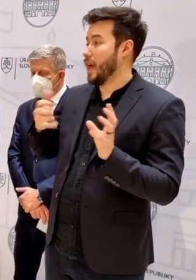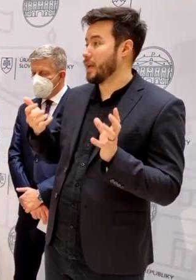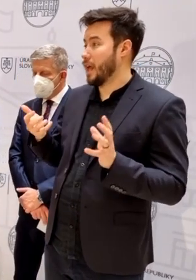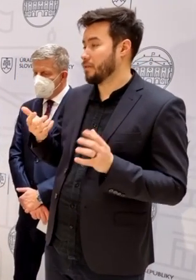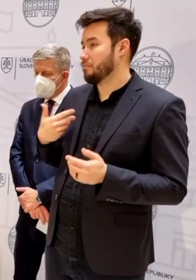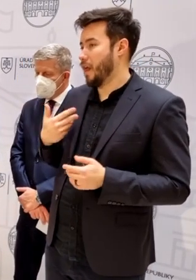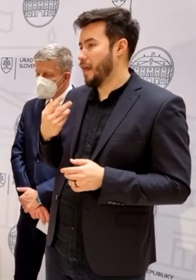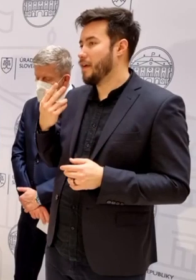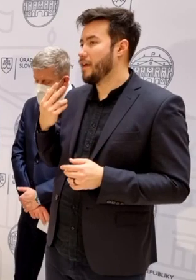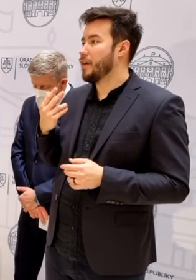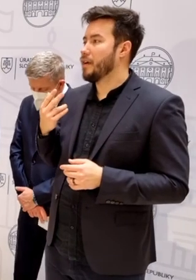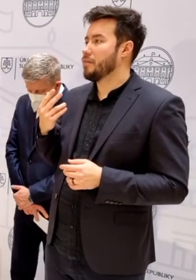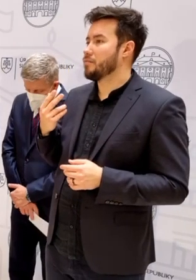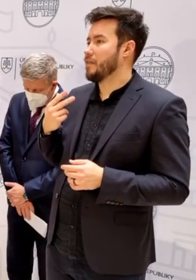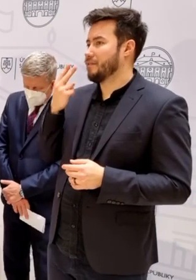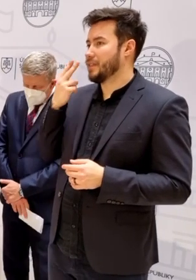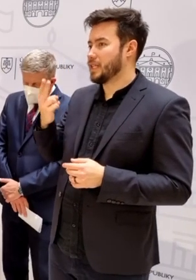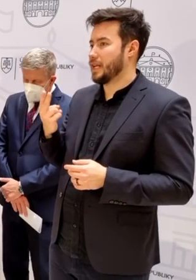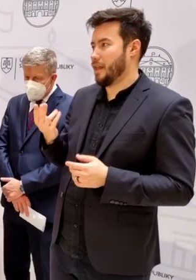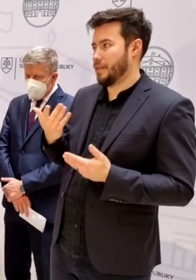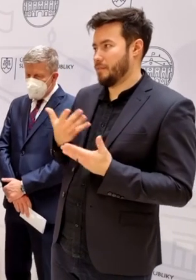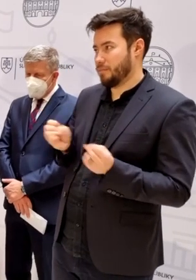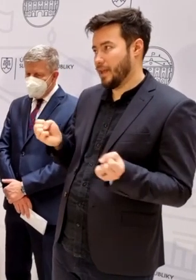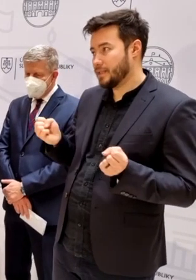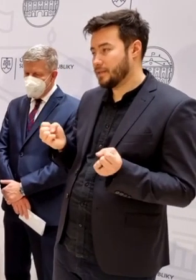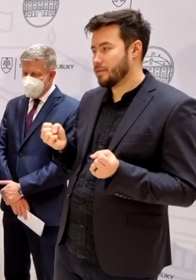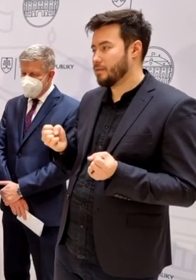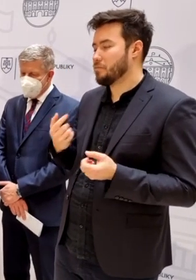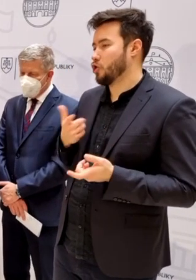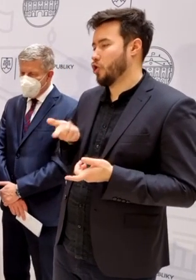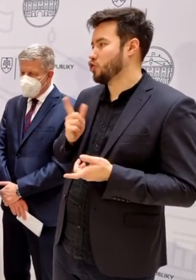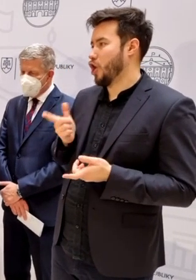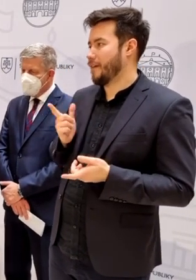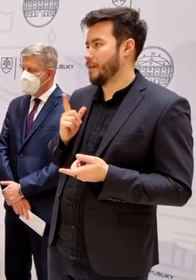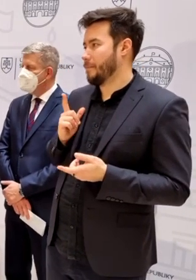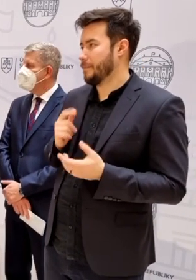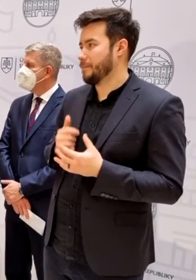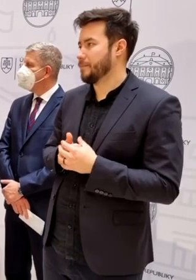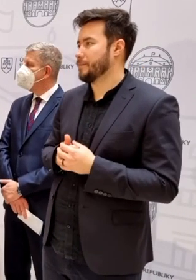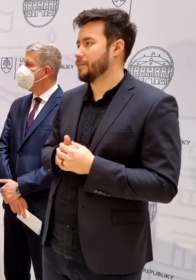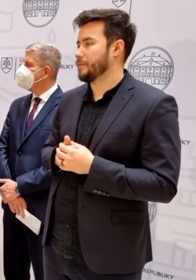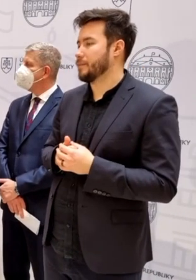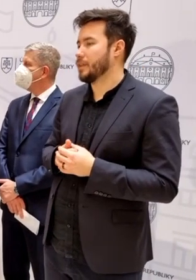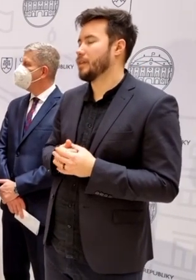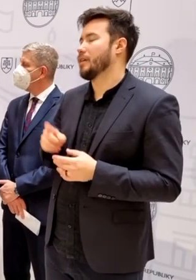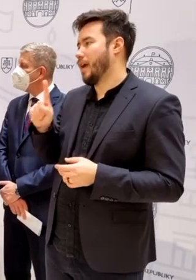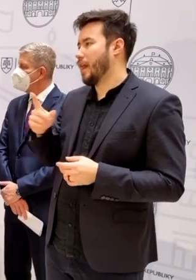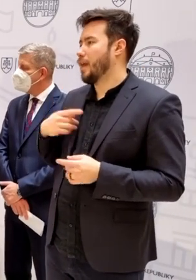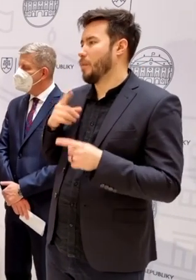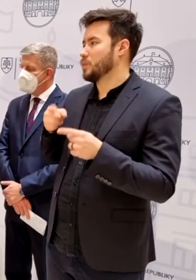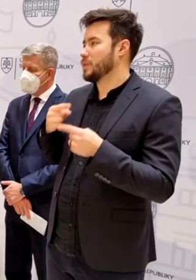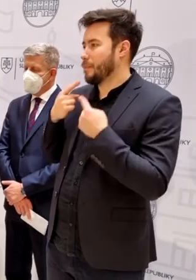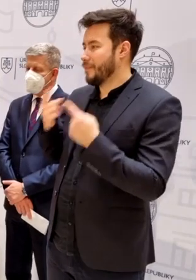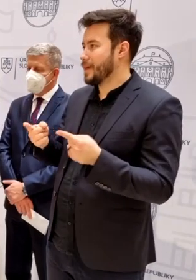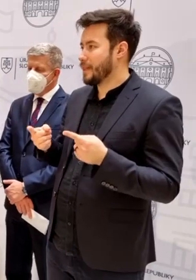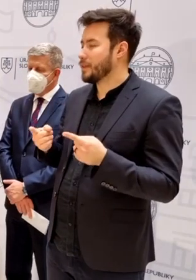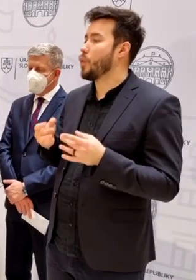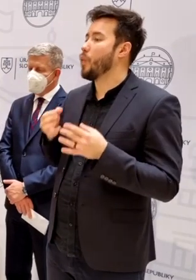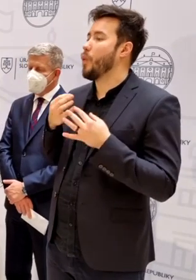asi vedeli, čo sa týka tohto poklesu, takže to neočakávame. Treba ale povedať, preto aj